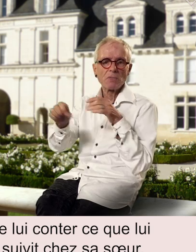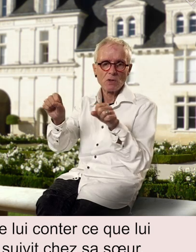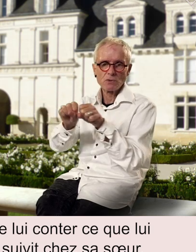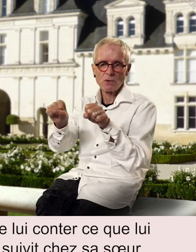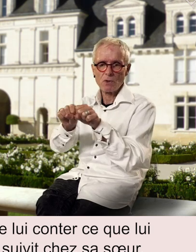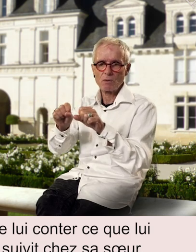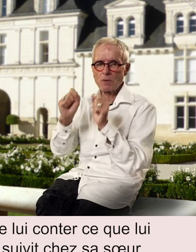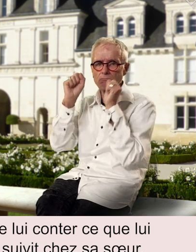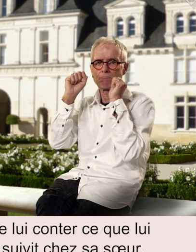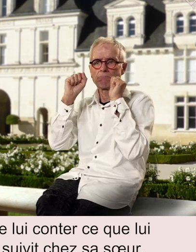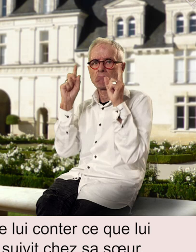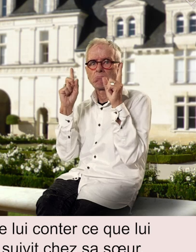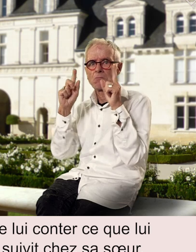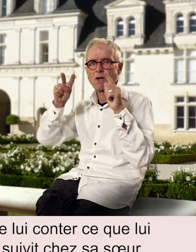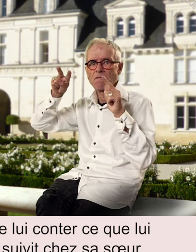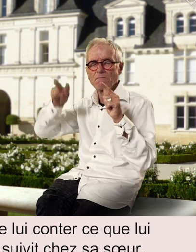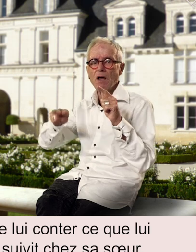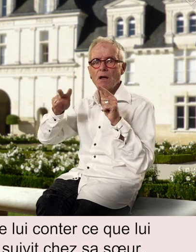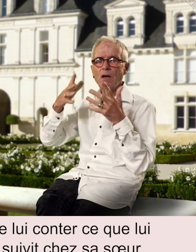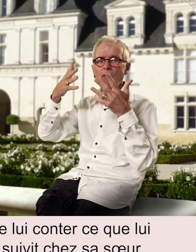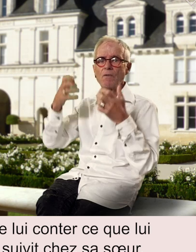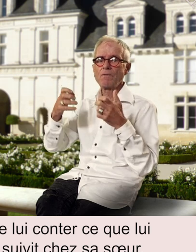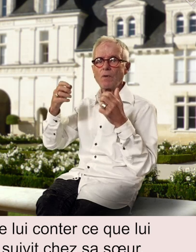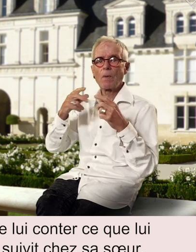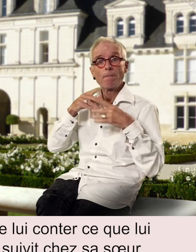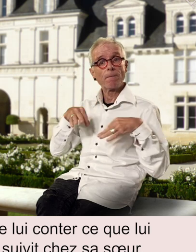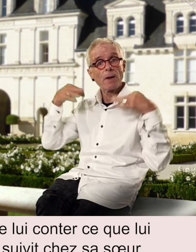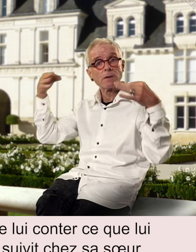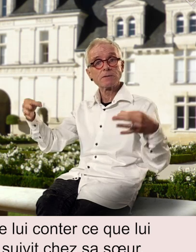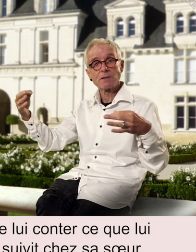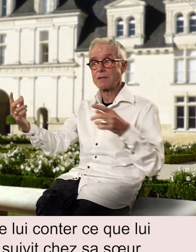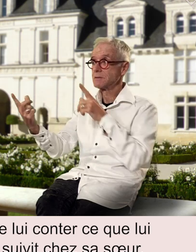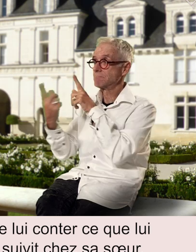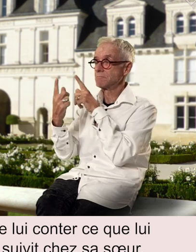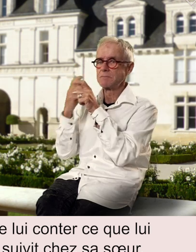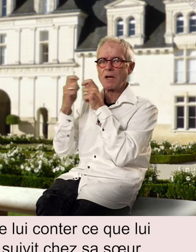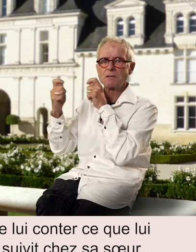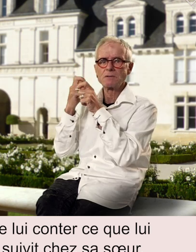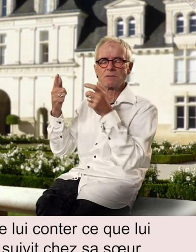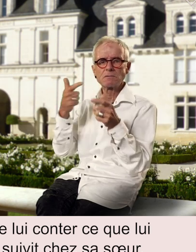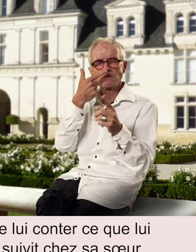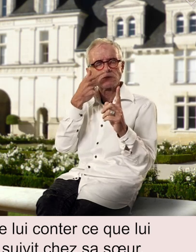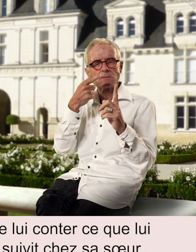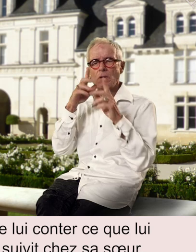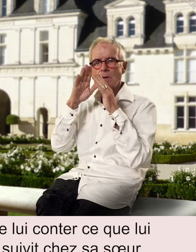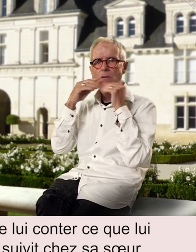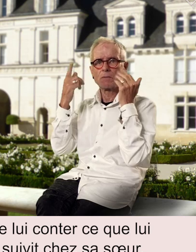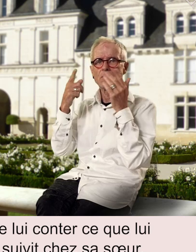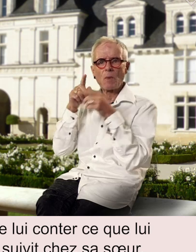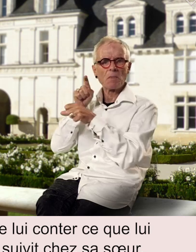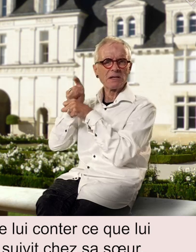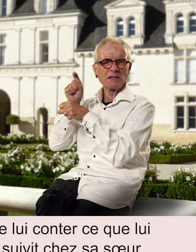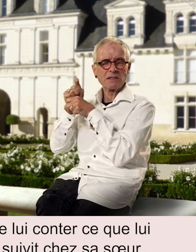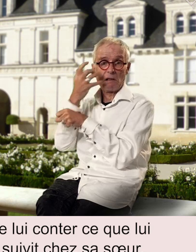quel fut son étonnement lorsque, voulant parler à cette belle princesse, il trouva qu'elle n'ouvrit la bouche que pour lui faire des